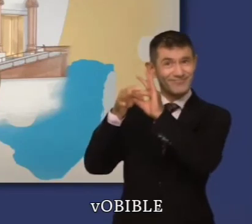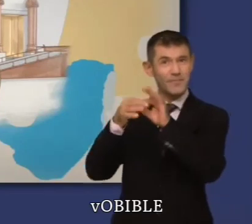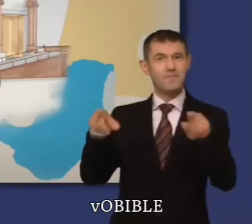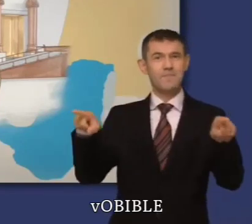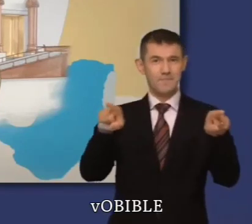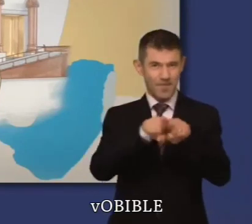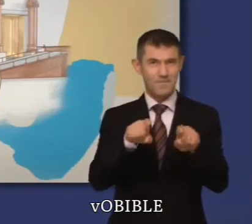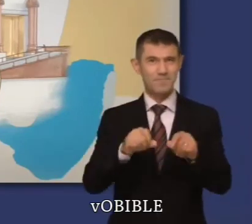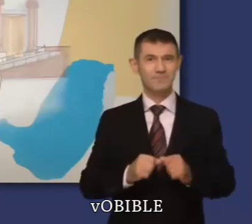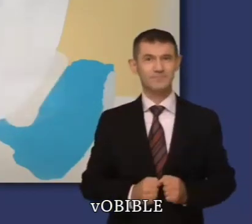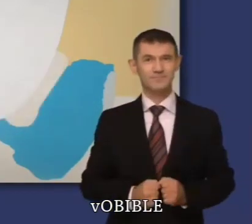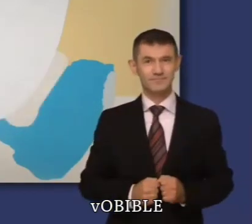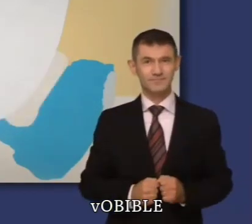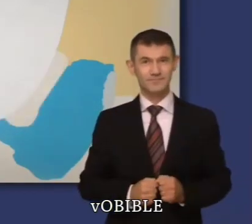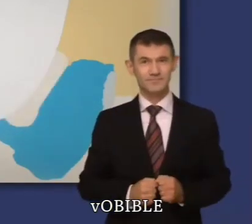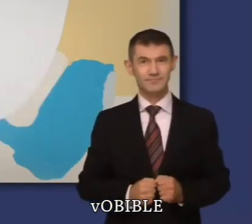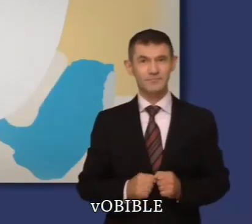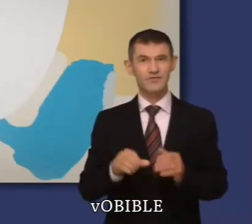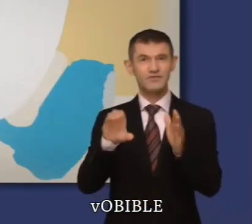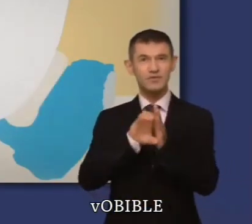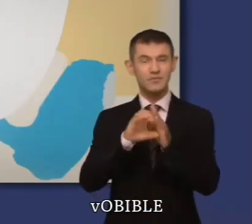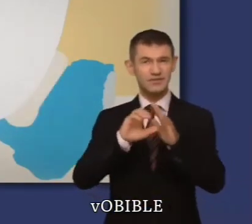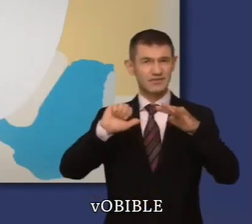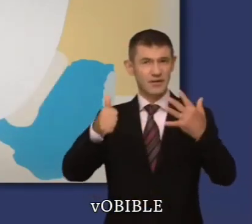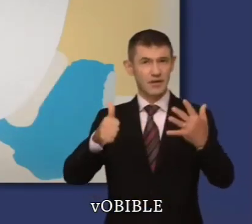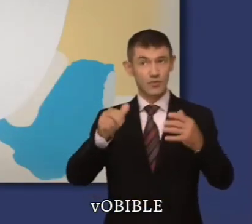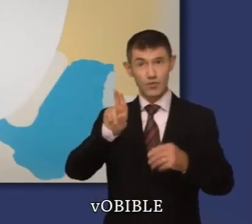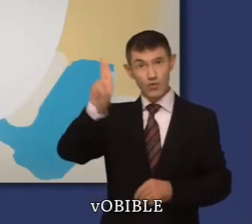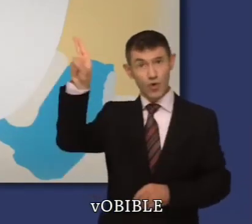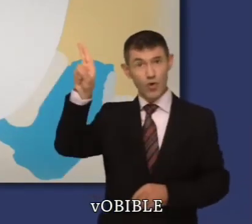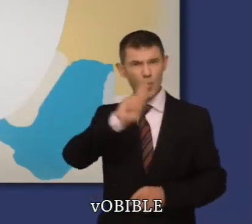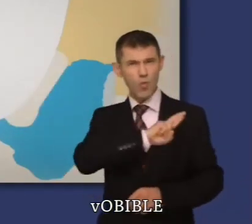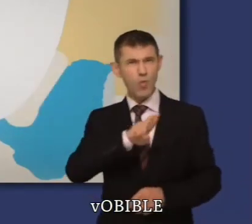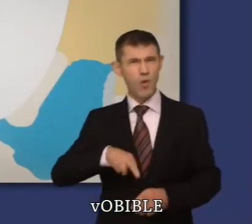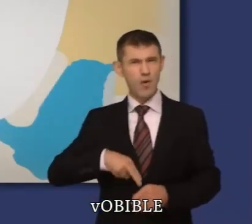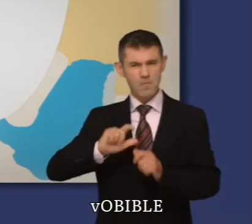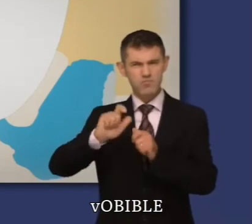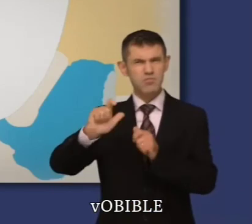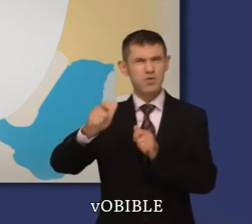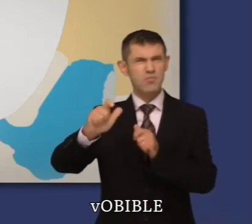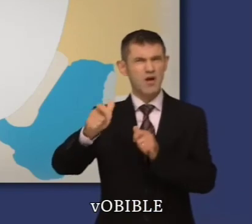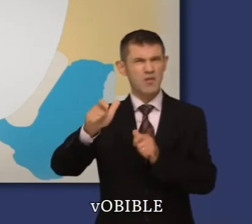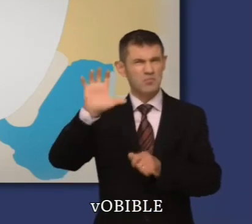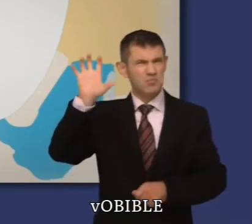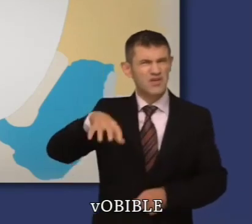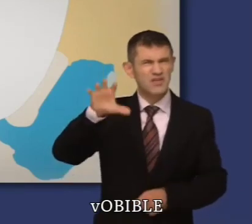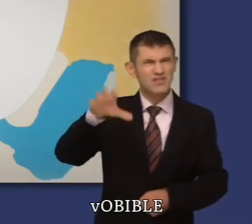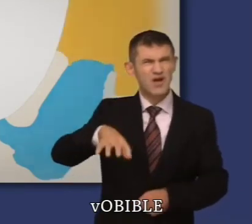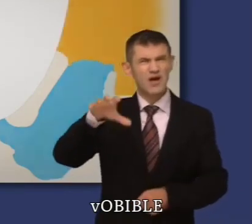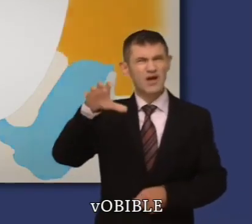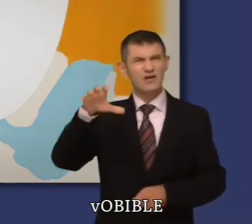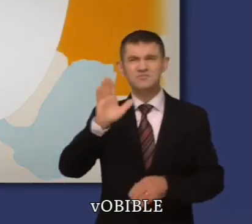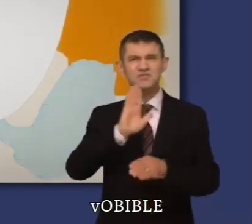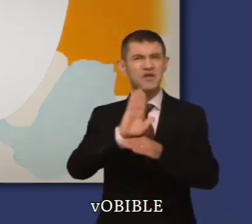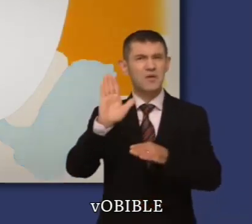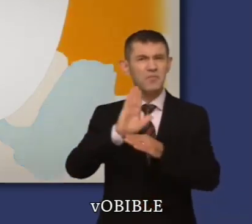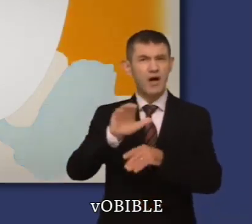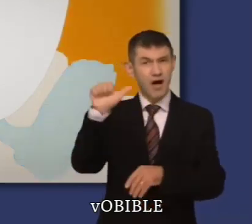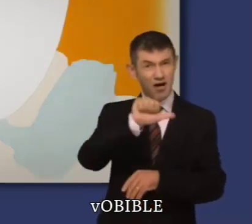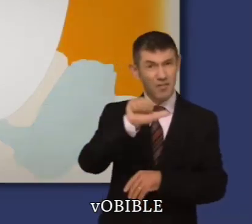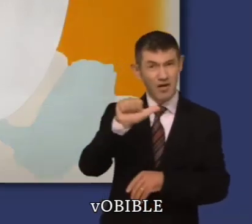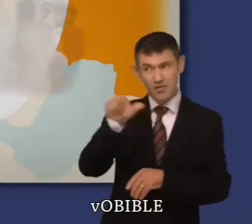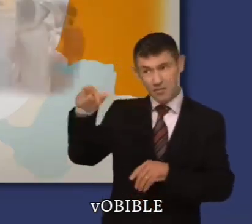assassinats. Au chapitre 14 et 15, Roboam puis Abiyam laissent le faux culte se